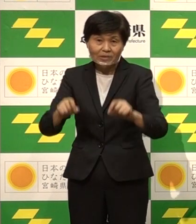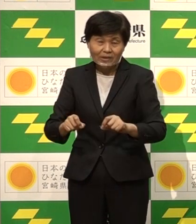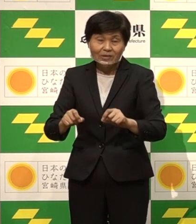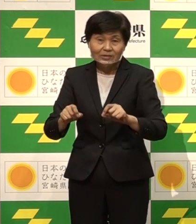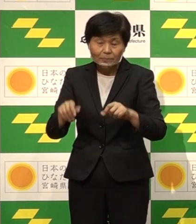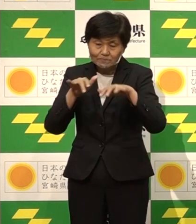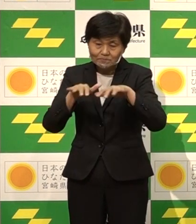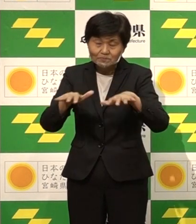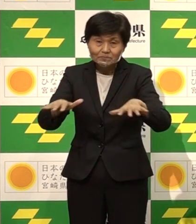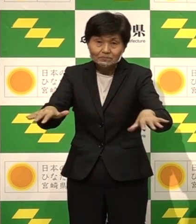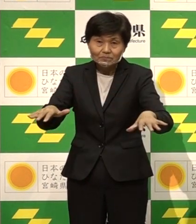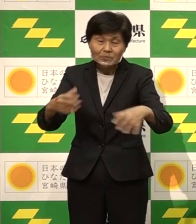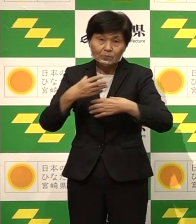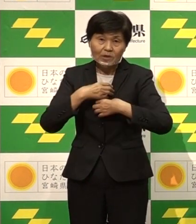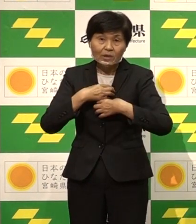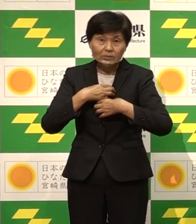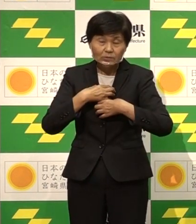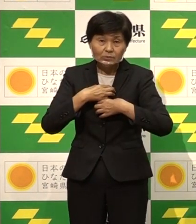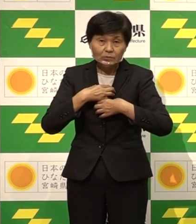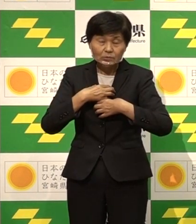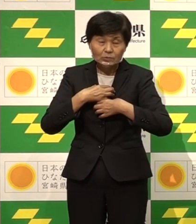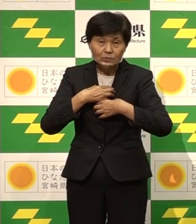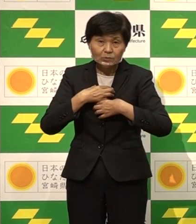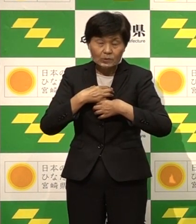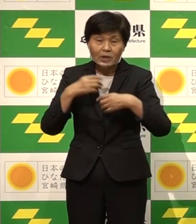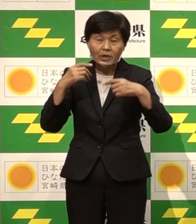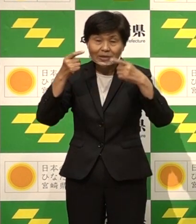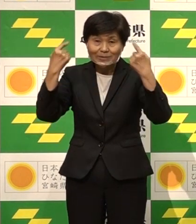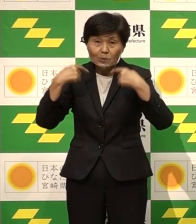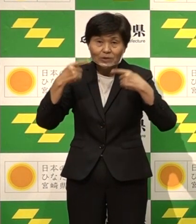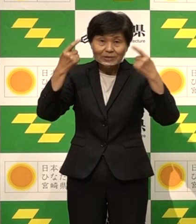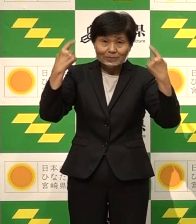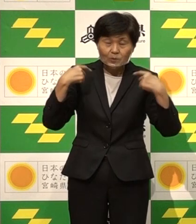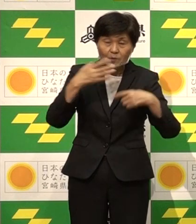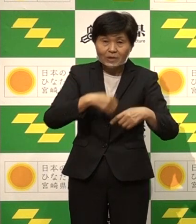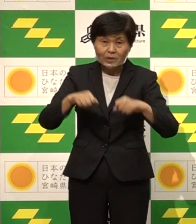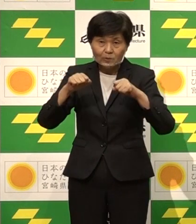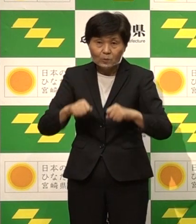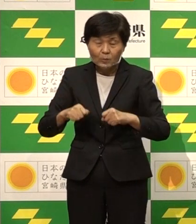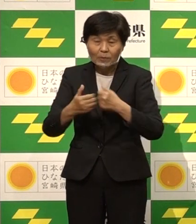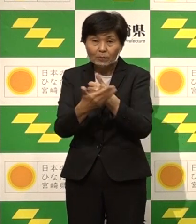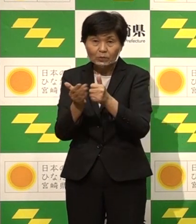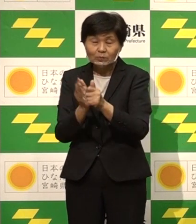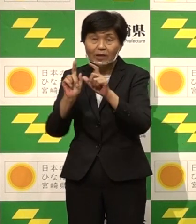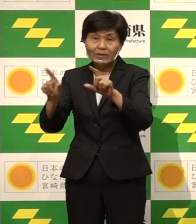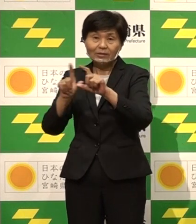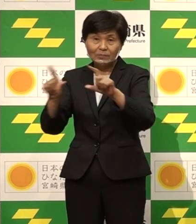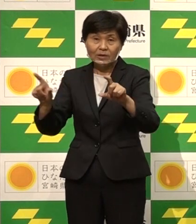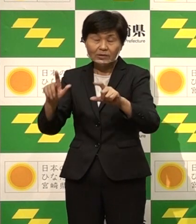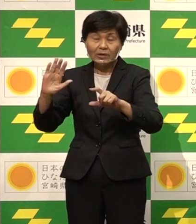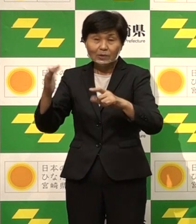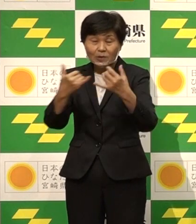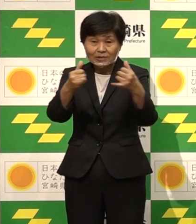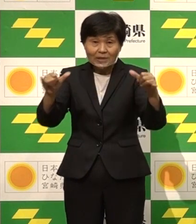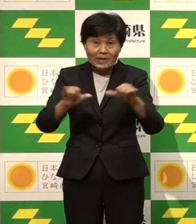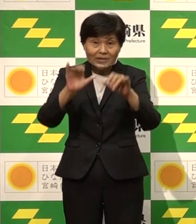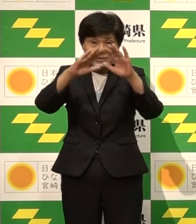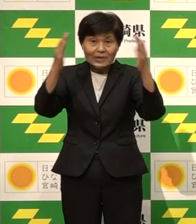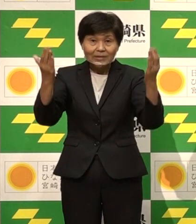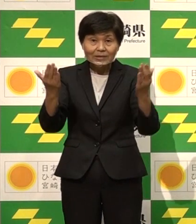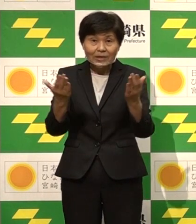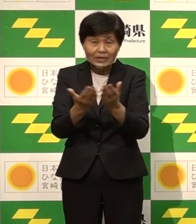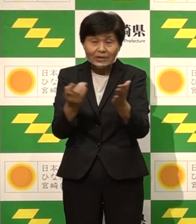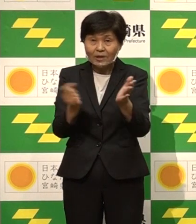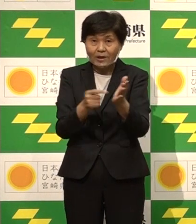人一人の健康を守るということも大事ですし、社会全体で早期に感染を抑制をしていくこと